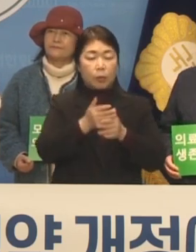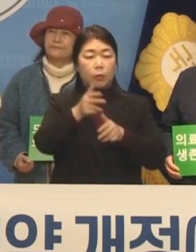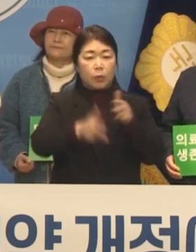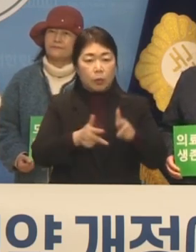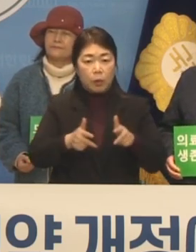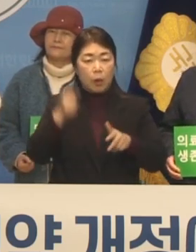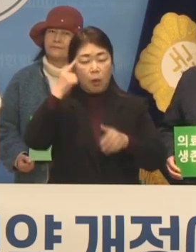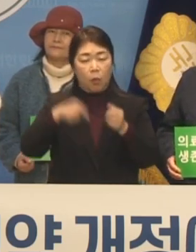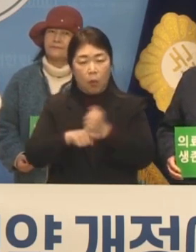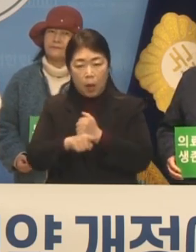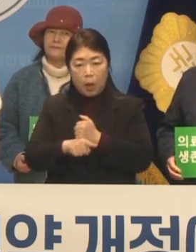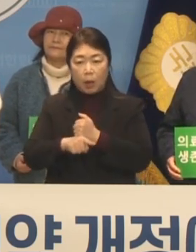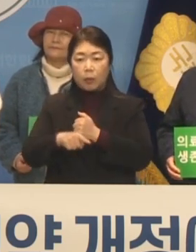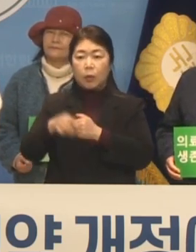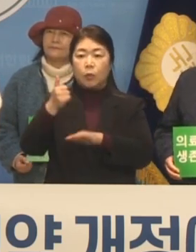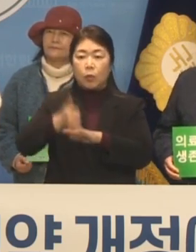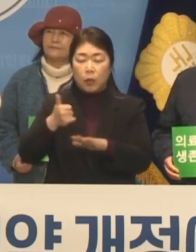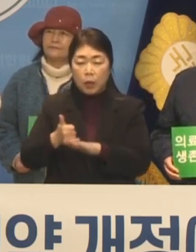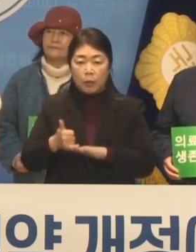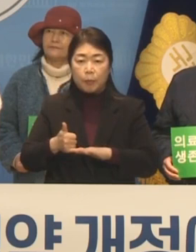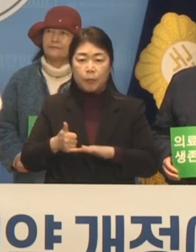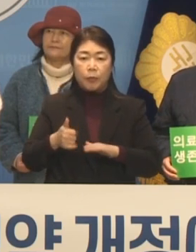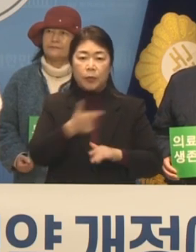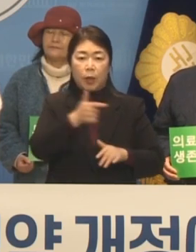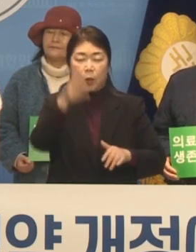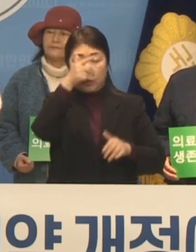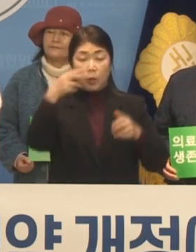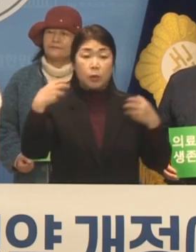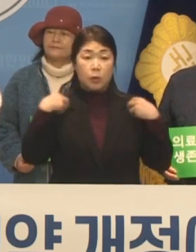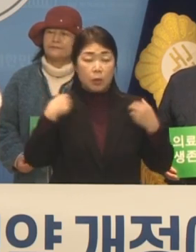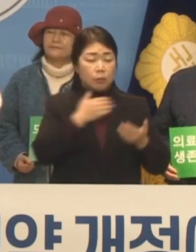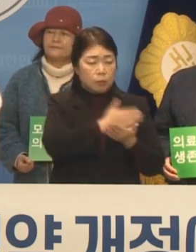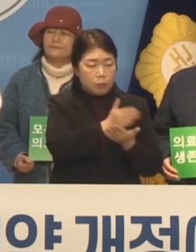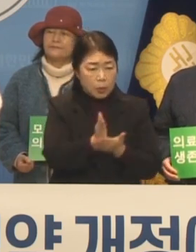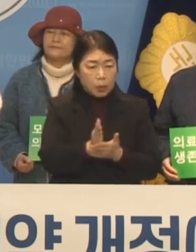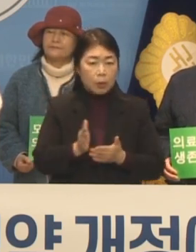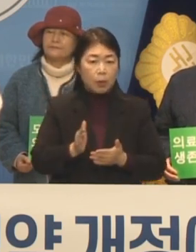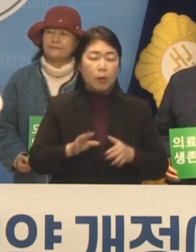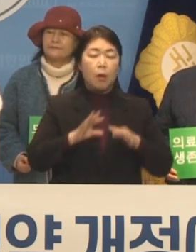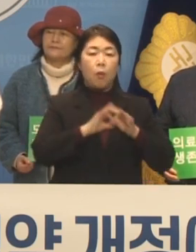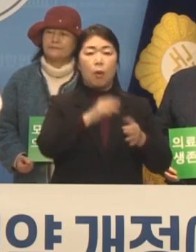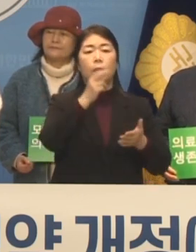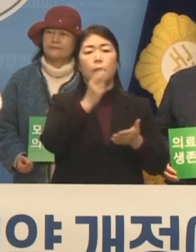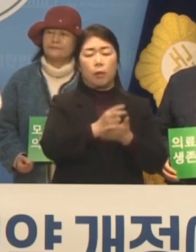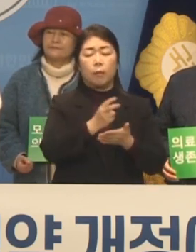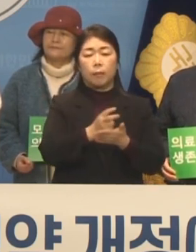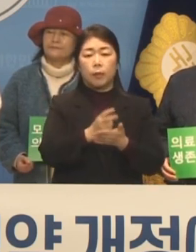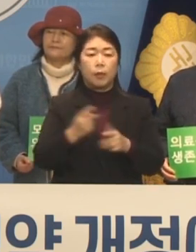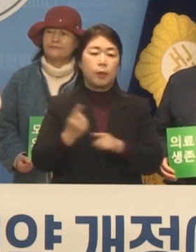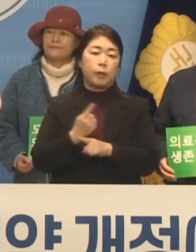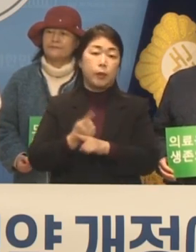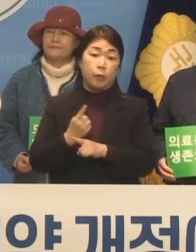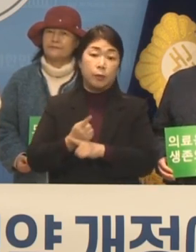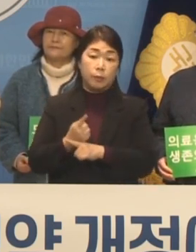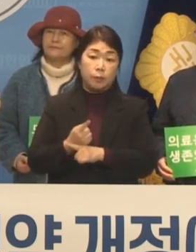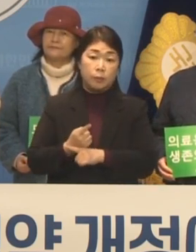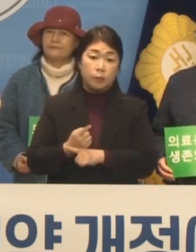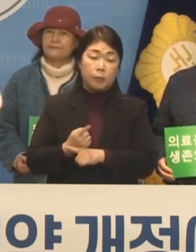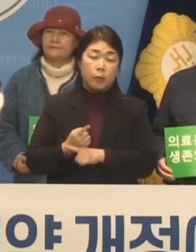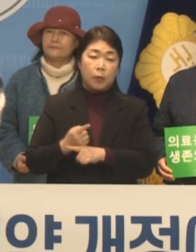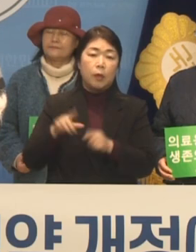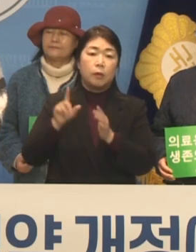농림부, 식품의약품안전처, 대검찰청 등에서는 이미 관련 법령 개정이 됐을